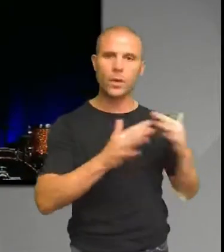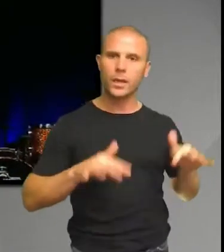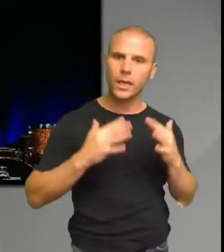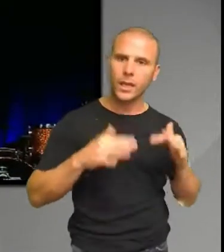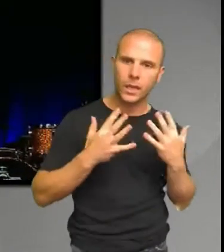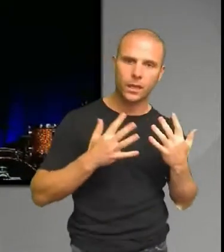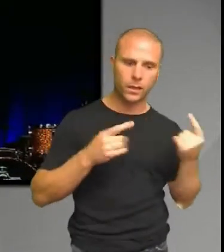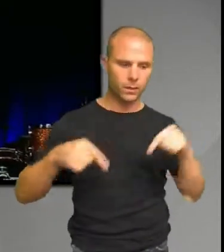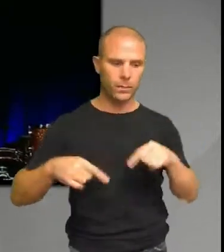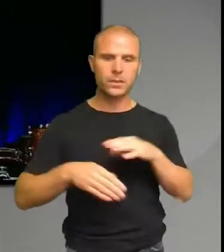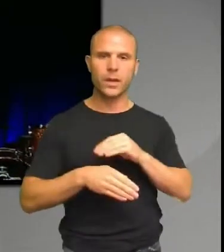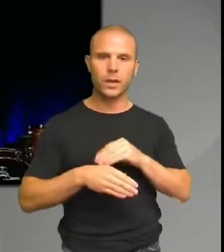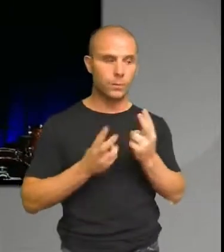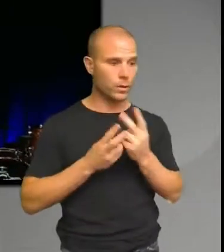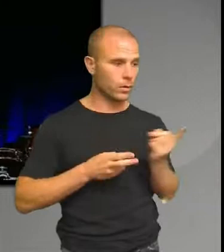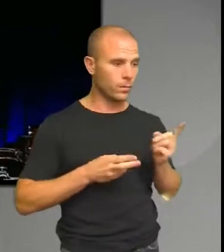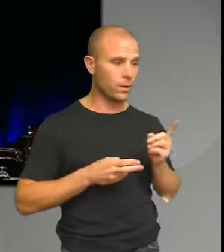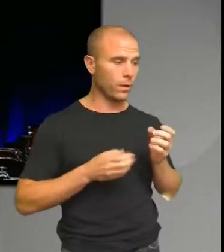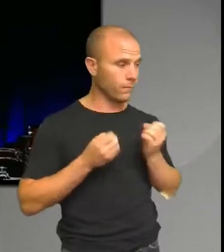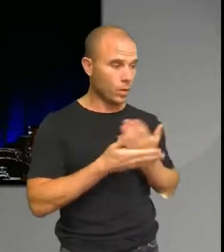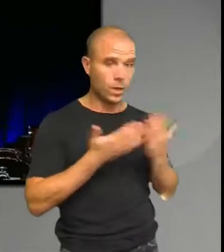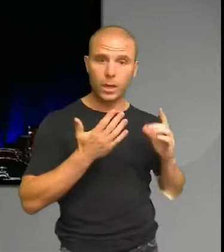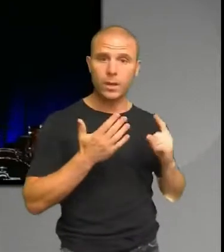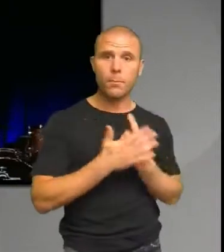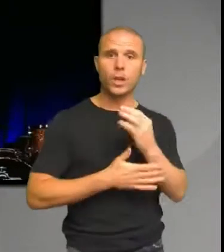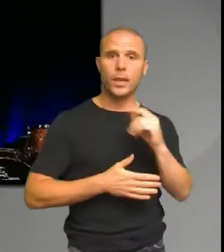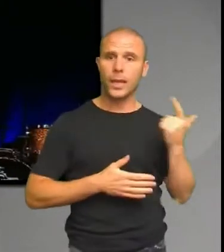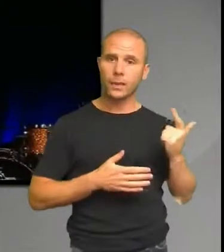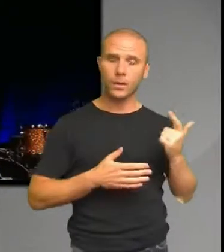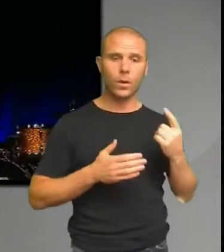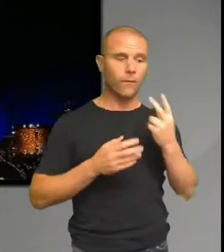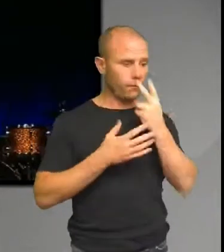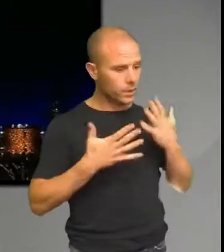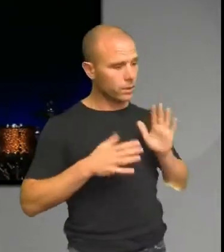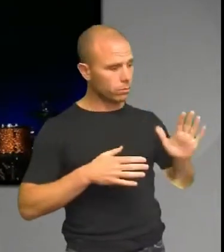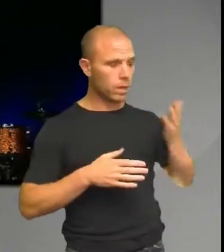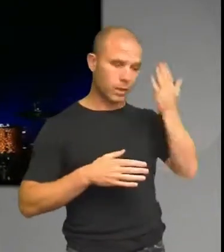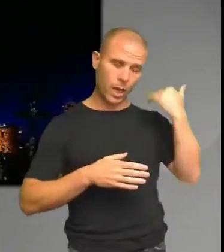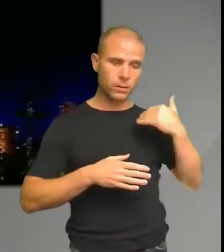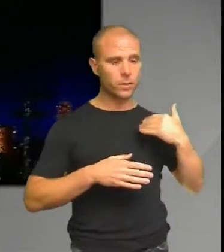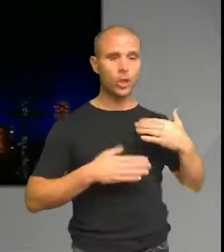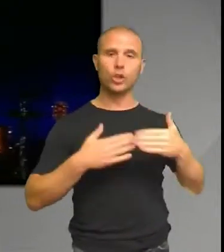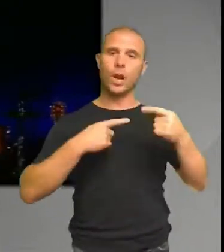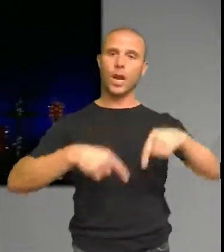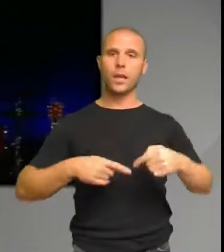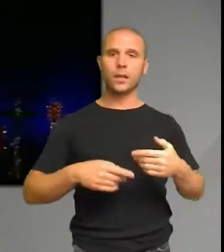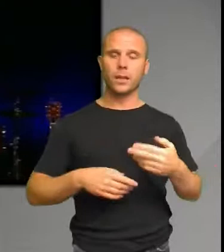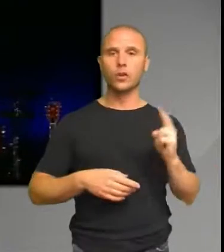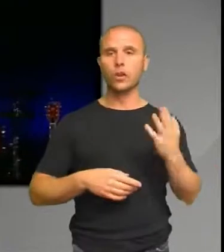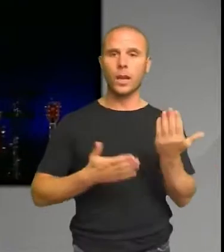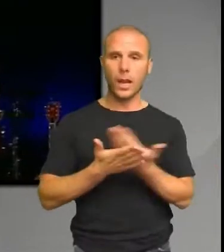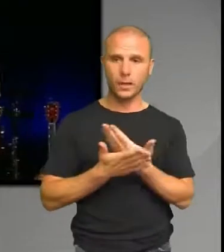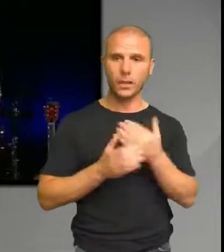få en chans att visa vad de kan bidra med? Ge dem en möjlighet att visa vad de kan tillföra. Det borde vara en självklarhet